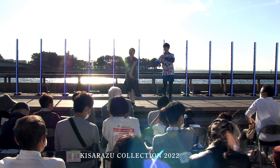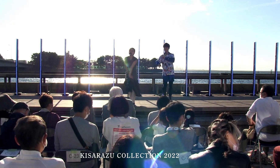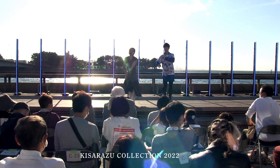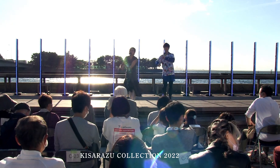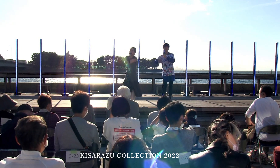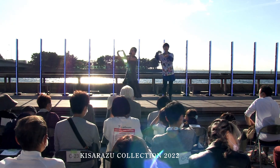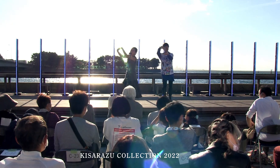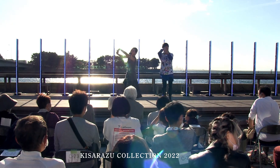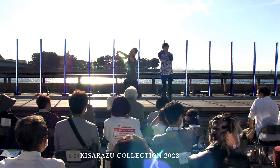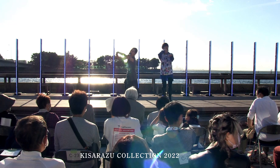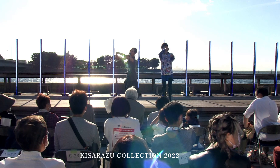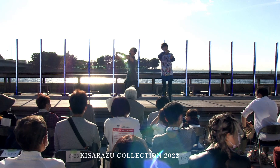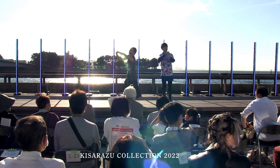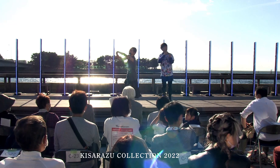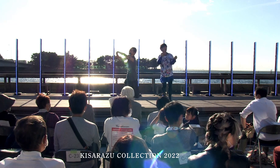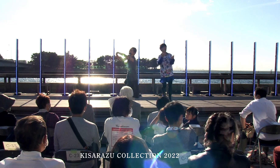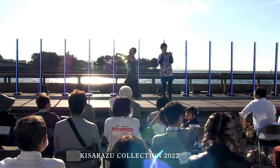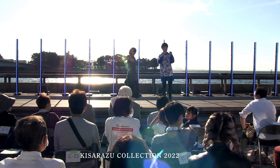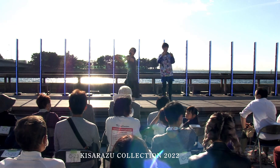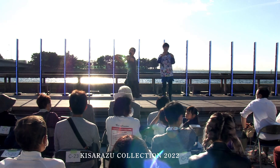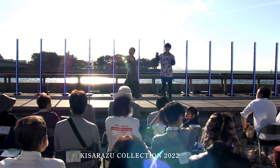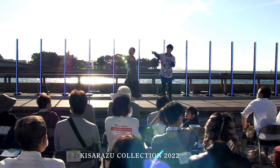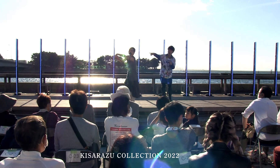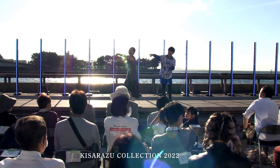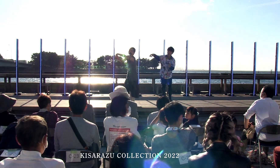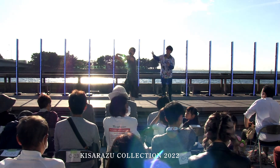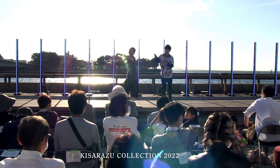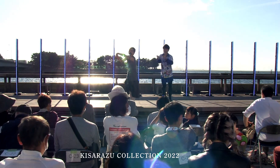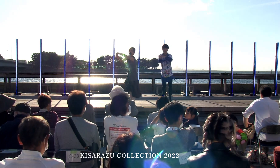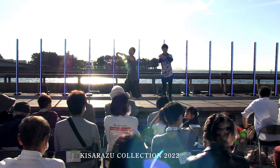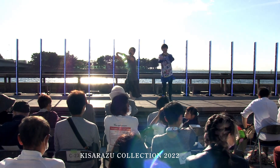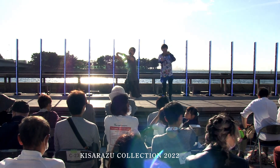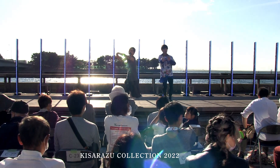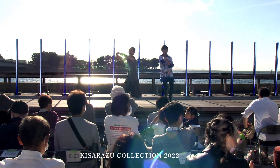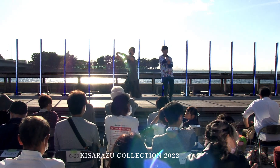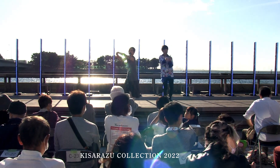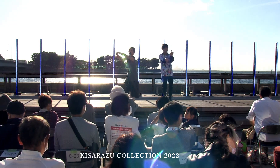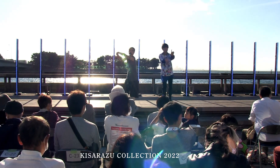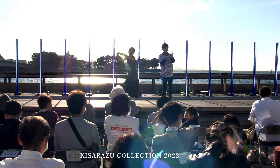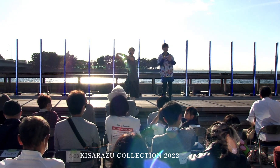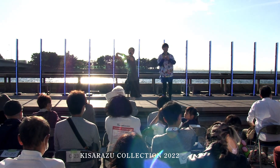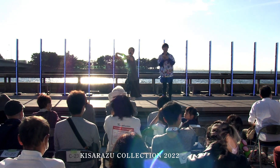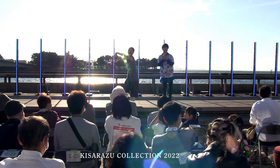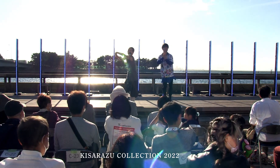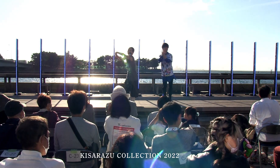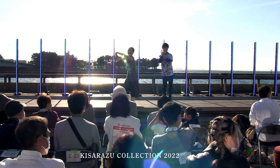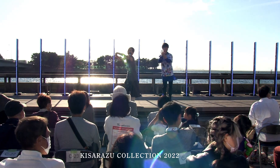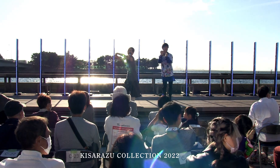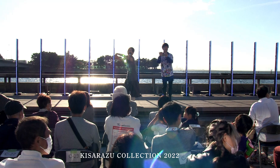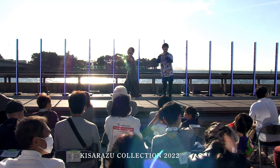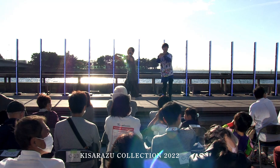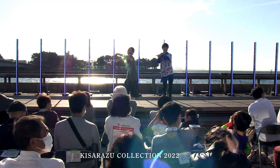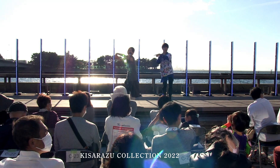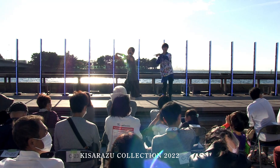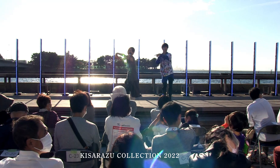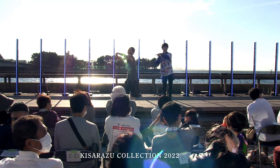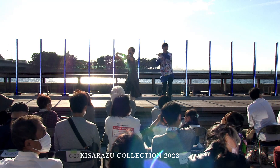立っていて難しい方は手のひらを前でぐーっと前に押し出してみてください。そうそう、ぐー